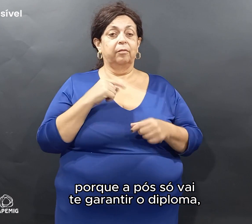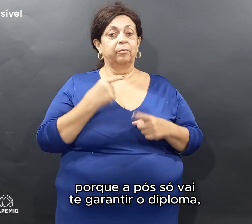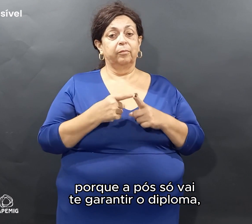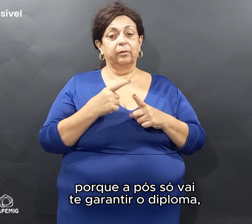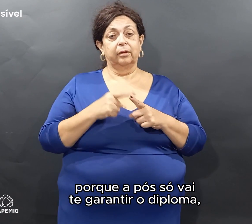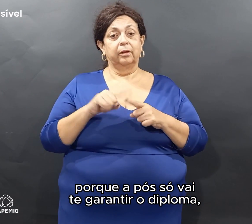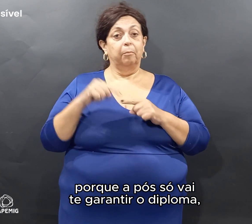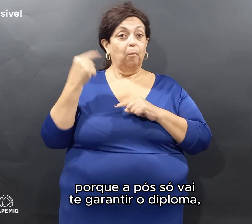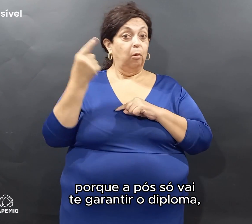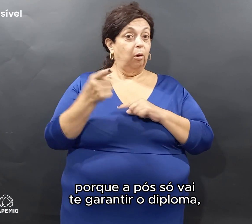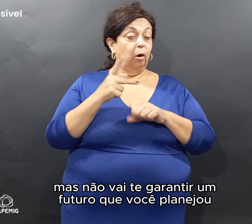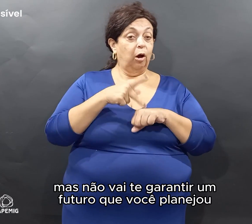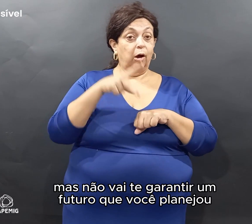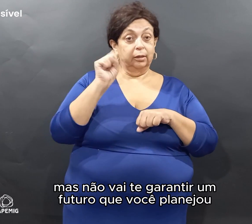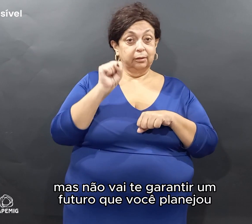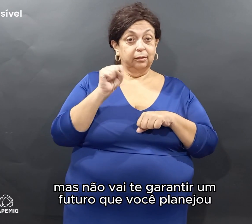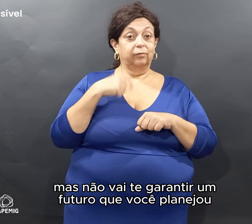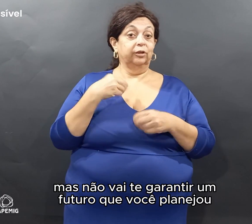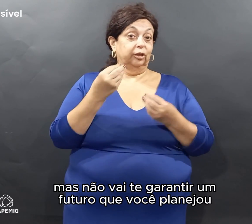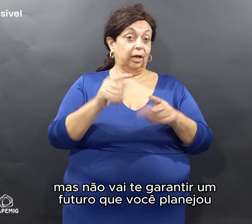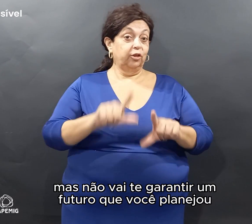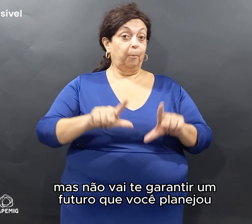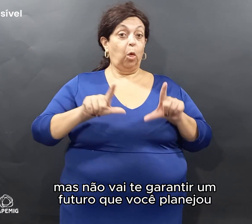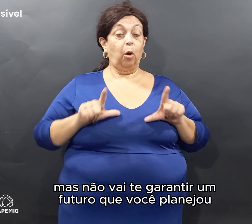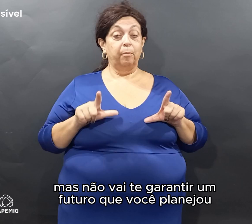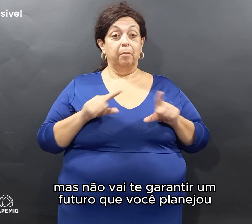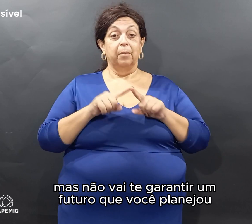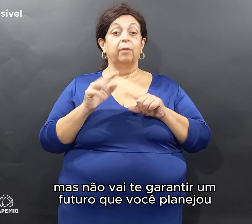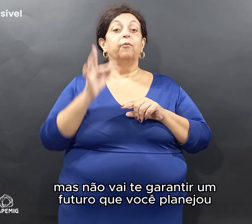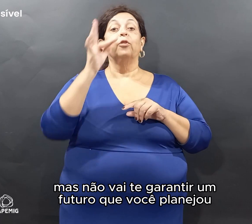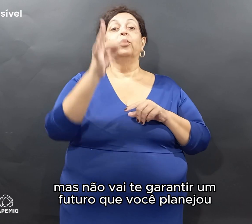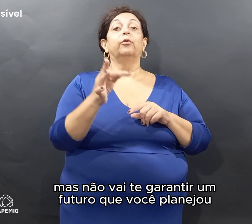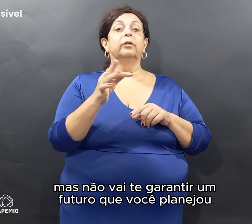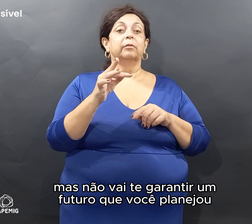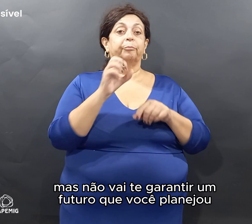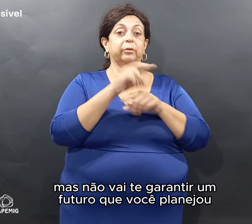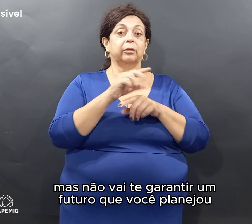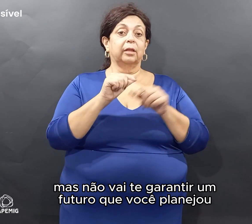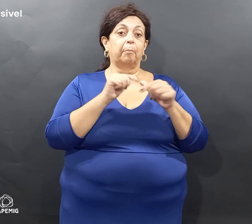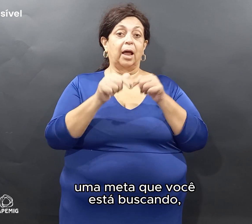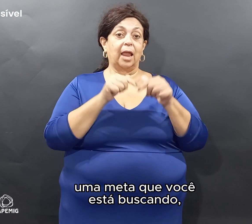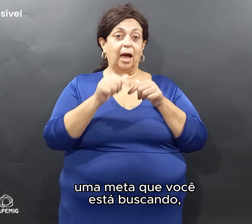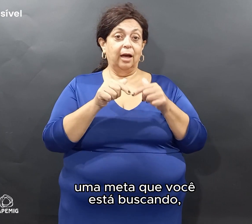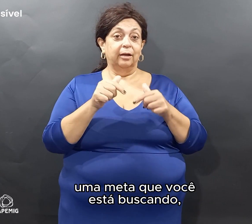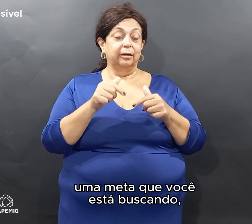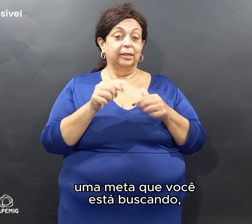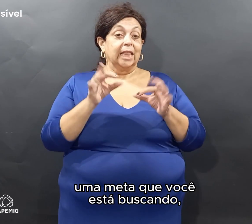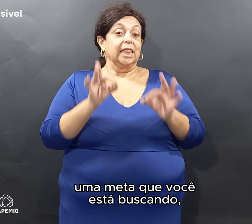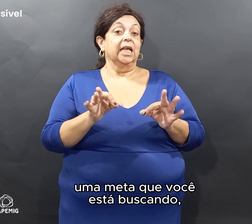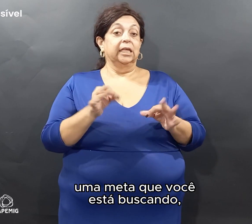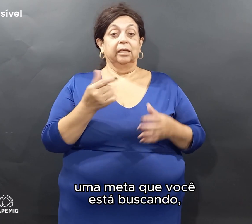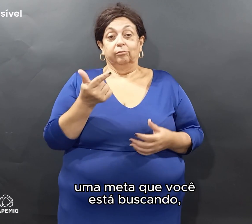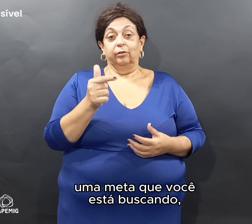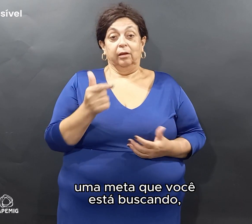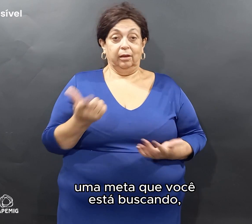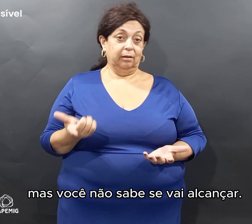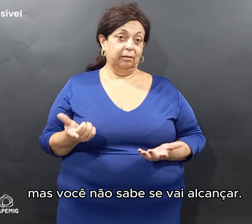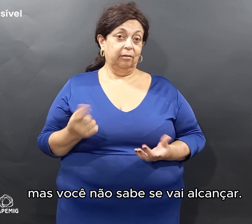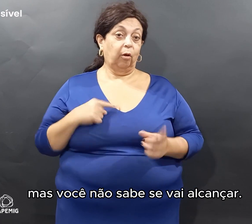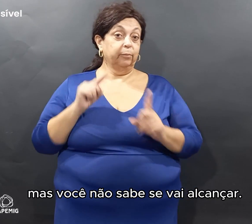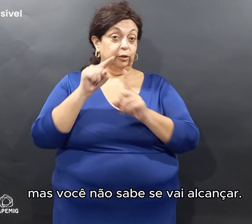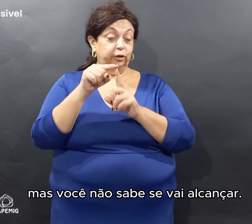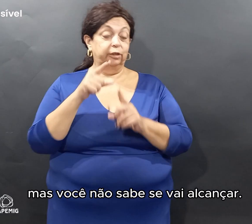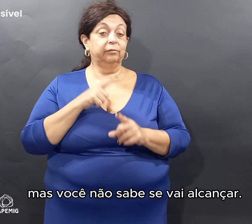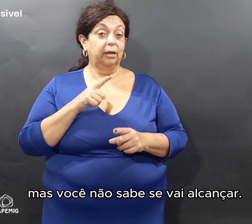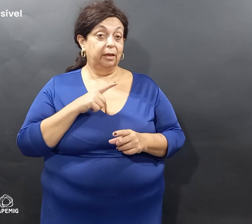né, só vai te garantir o diploma, mas não vai te garantir um futuro que você planejou. É uma meta que você está buscando, mas